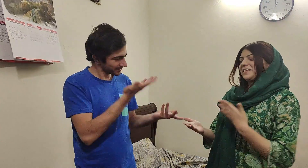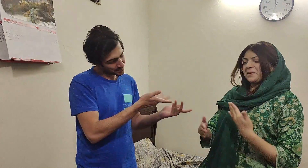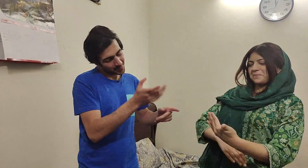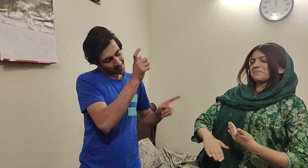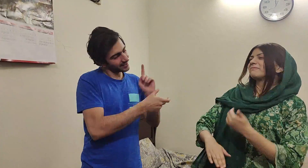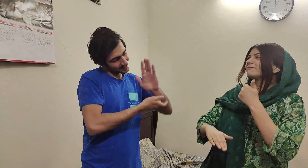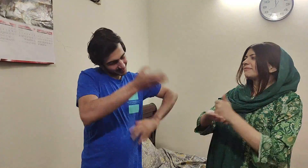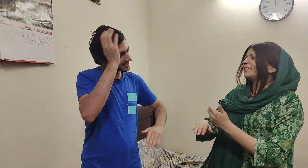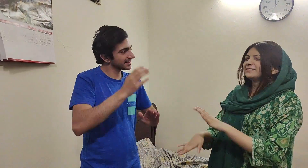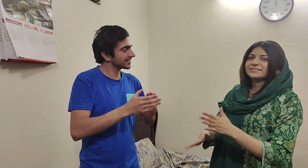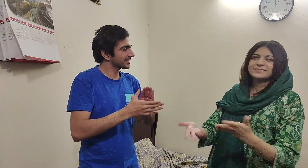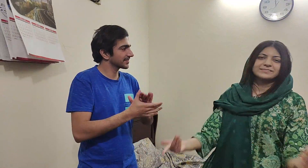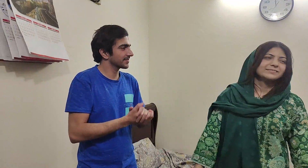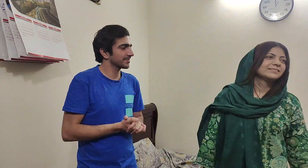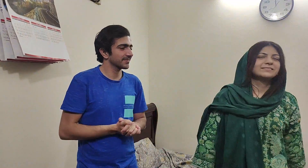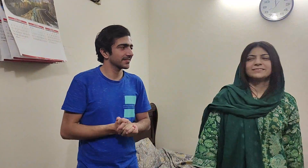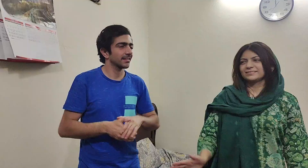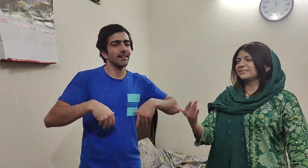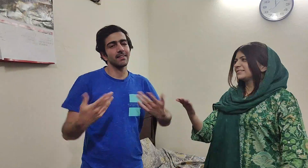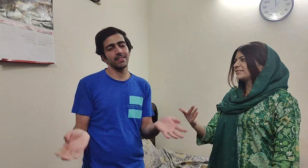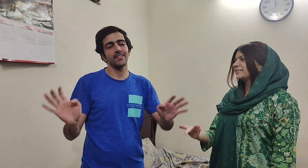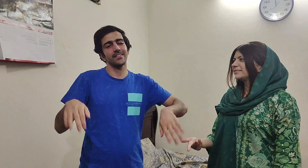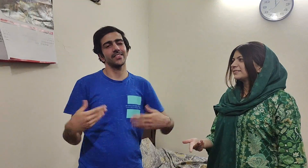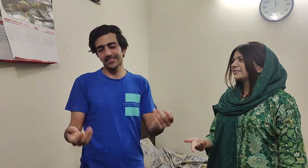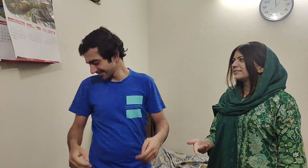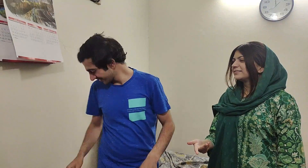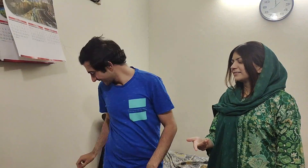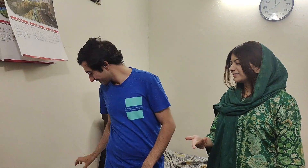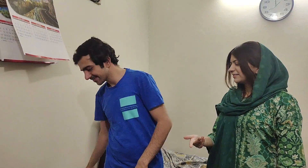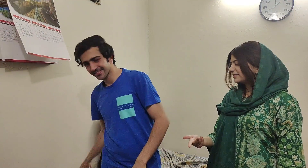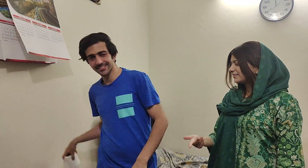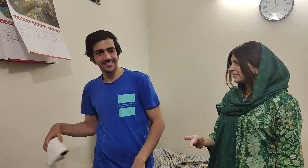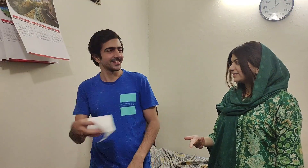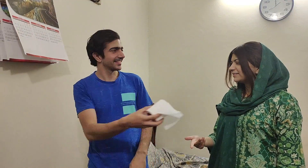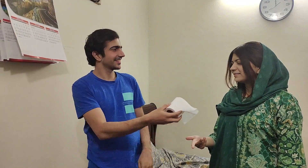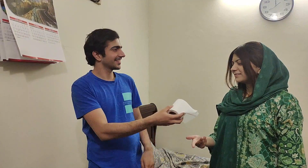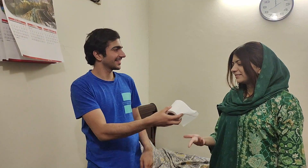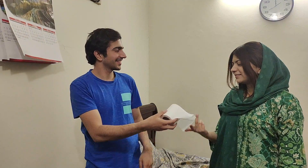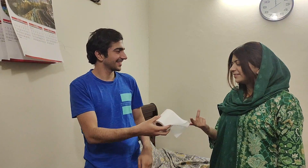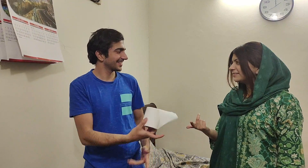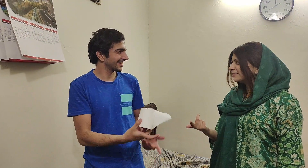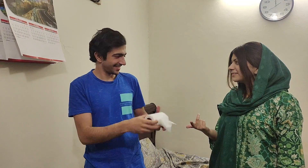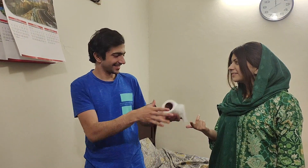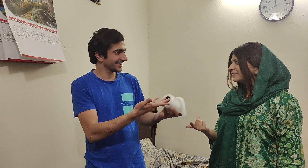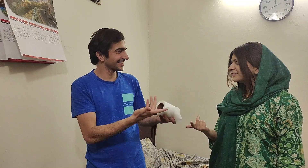सिखाया है? तुम पीछे बाइक पे बैठती हो तो सीख लिया करो। चलो क्या, चलो चलो लगाई हुई है, ये लो टिश्यू, इसको मैं क्या